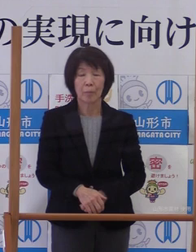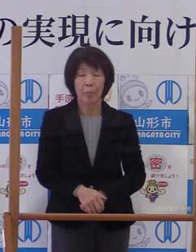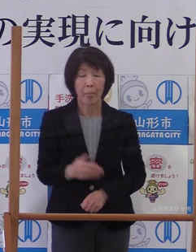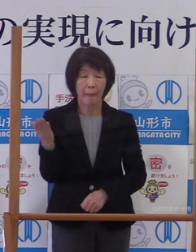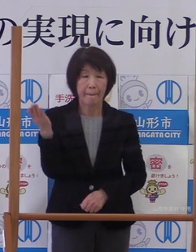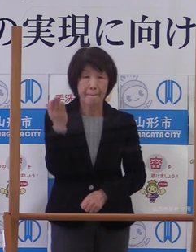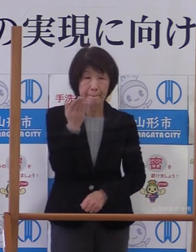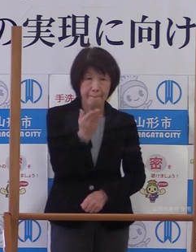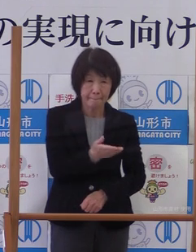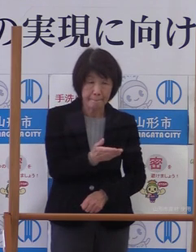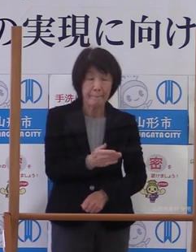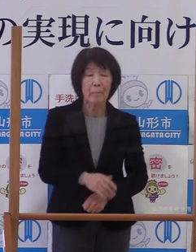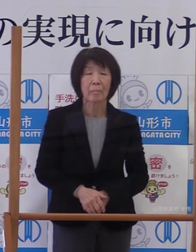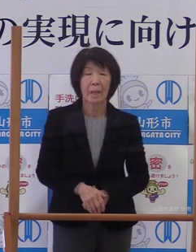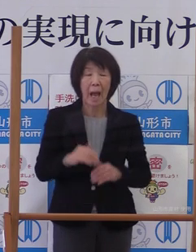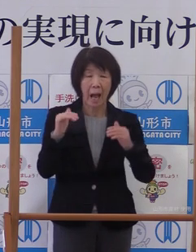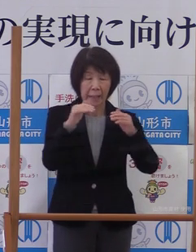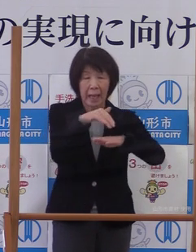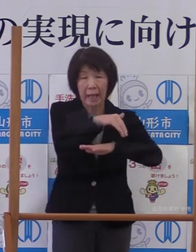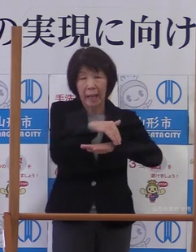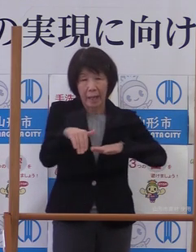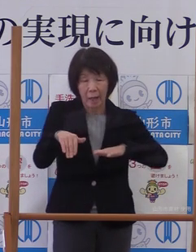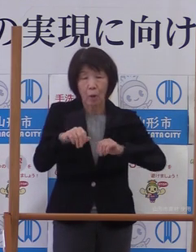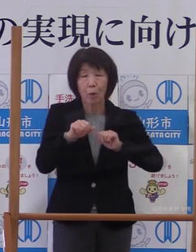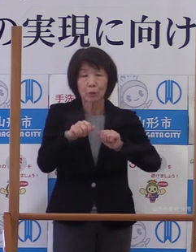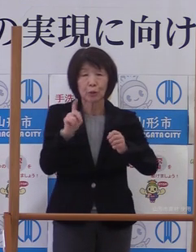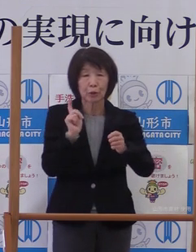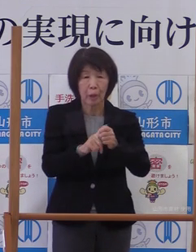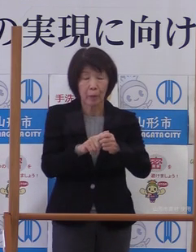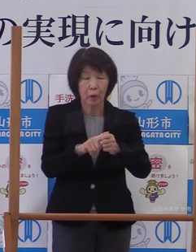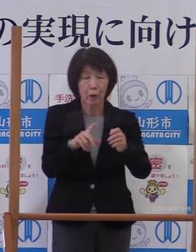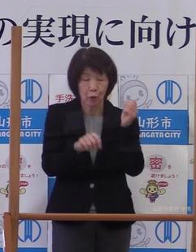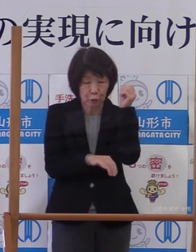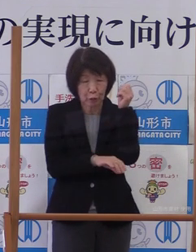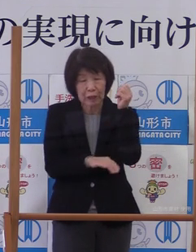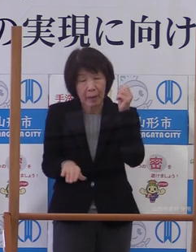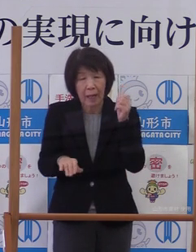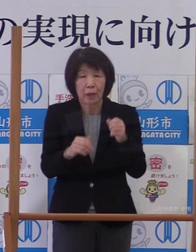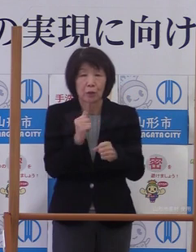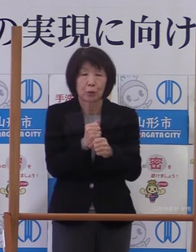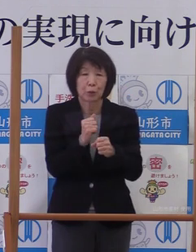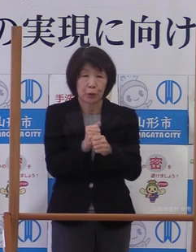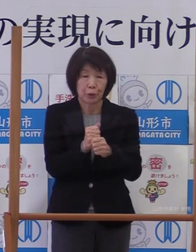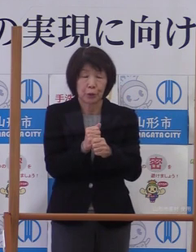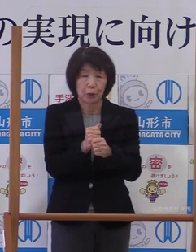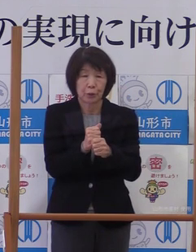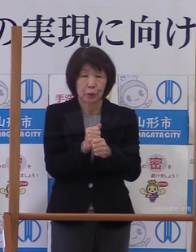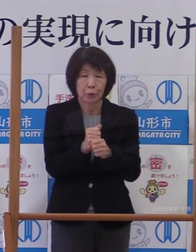次に発展計画を推進するための共通基盤づくりについてです。